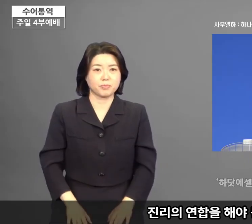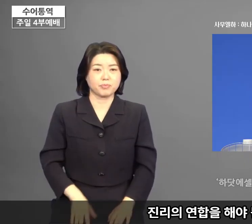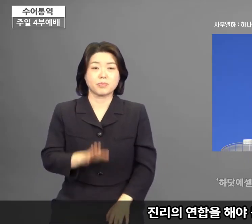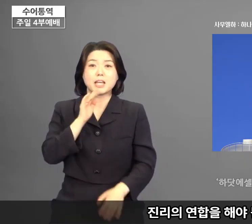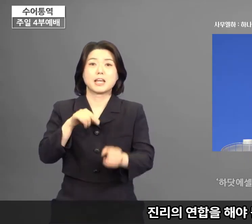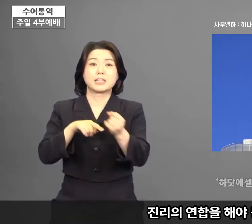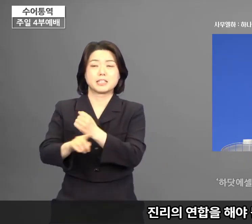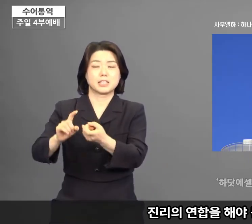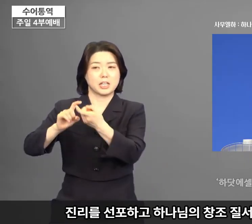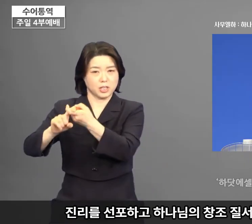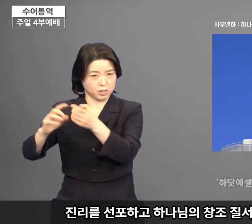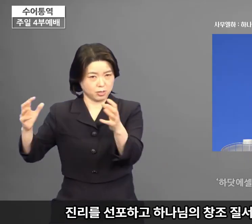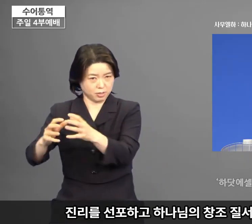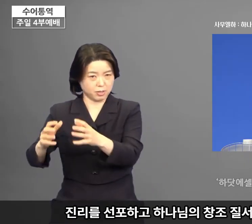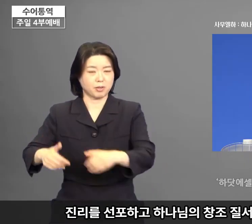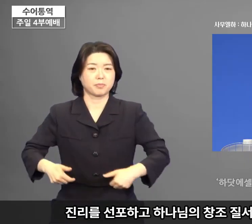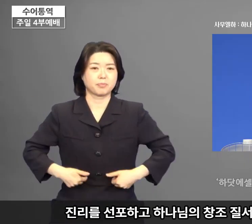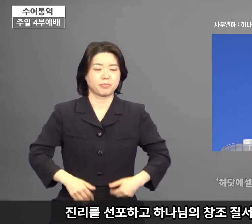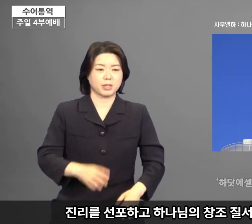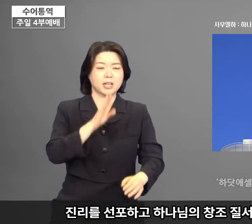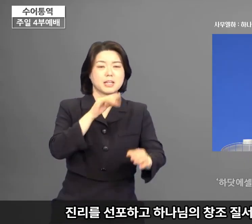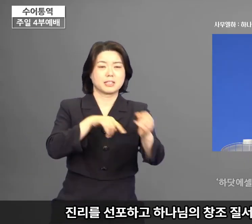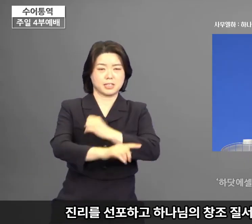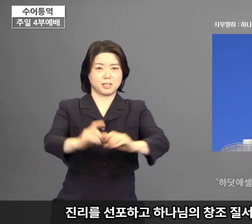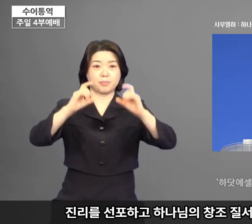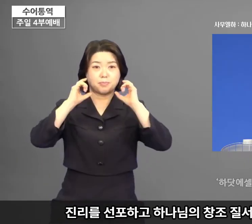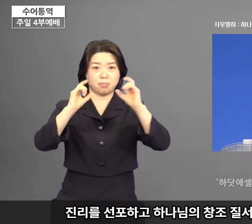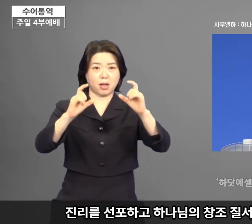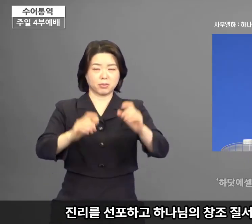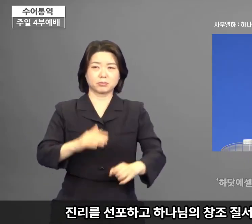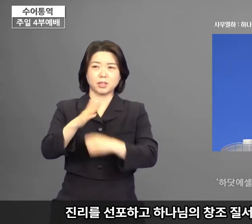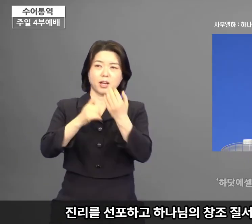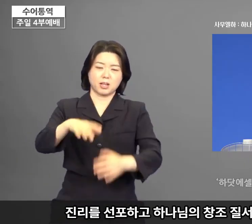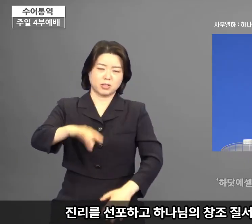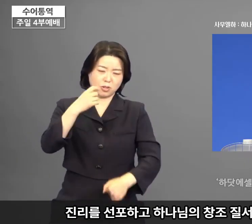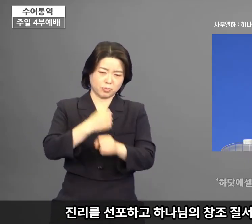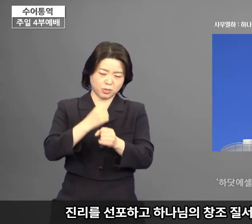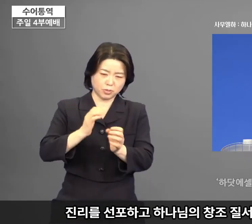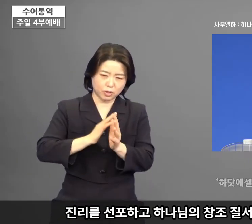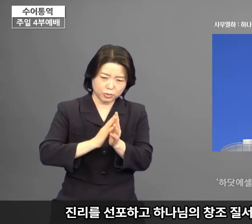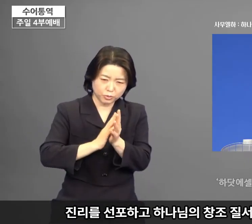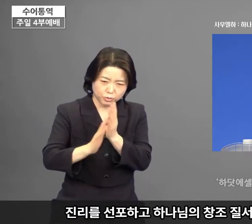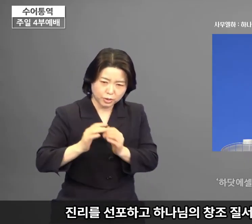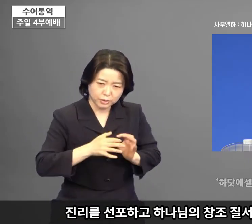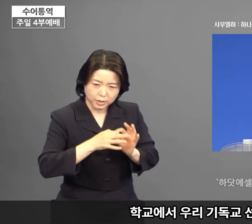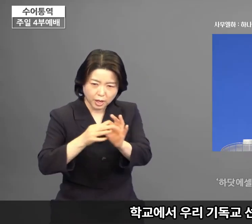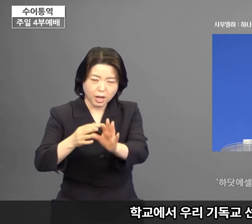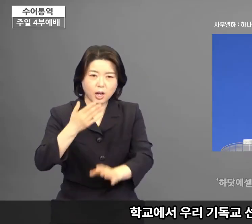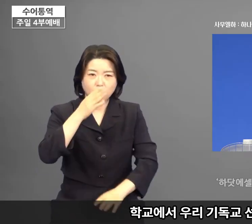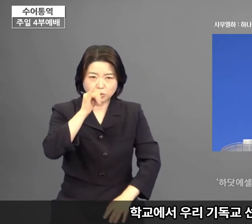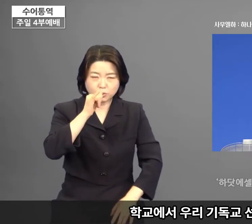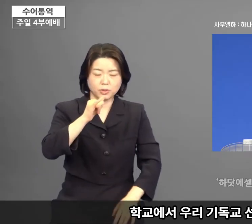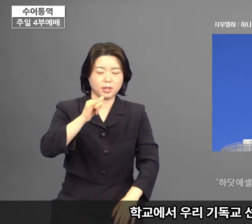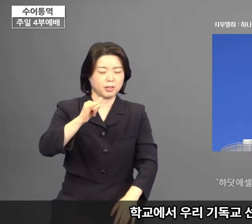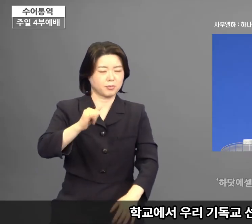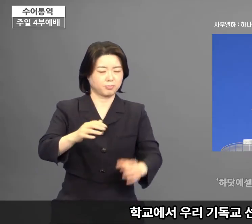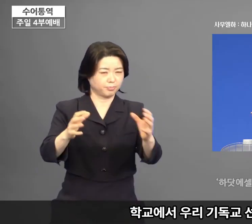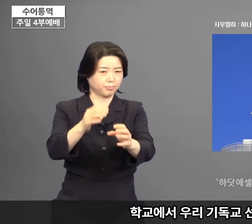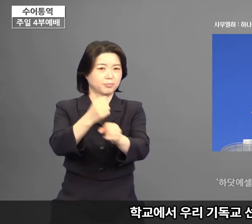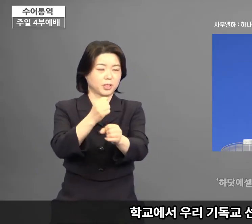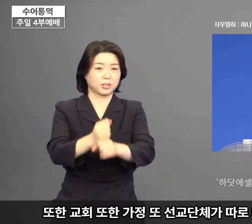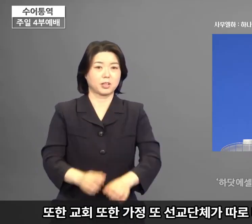진리의 연합을 해야 됩니다. 진리를 선포하고 하나님의 창조 질서를 이뤄나갈 수 있도록 학교에서 우리